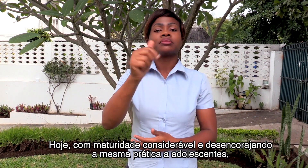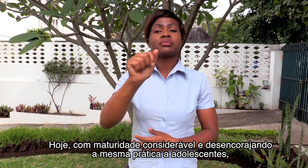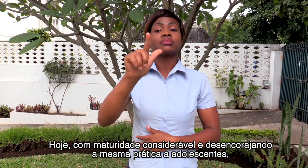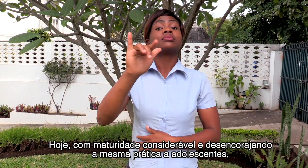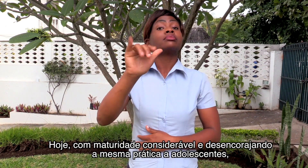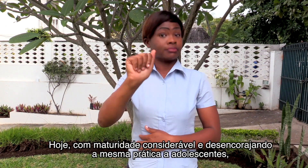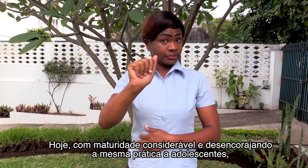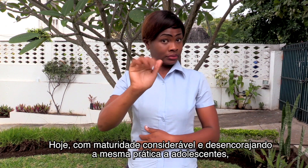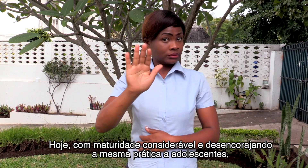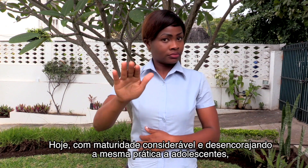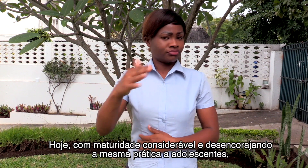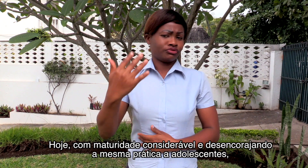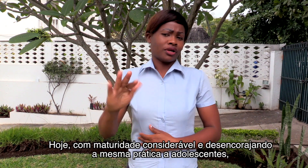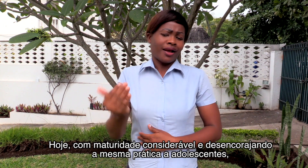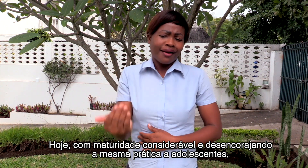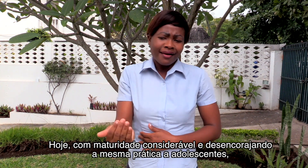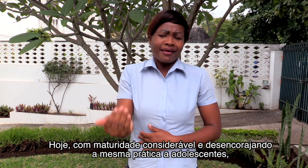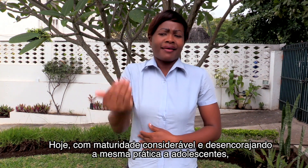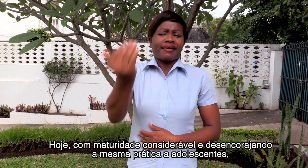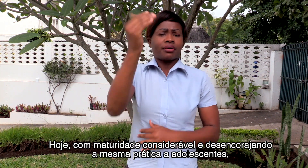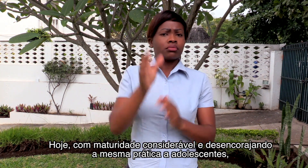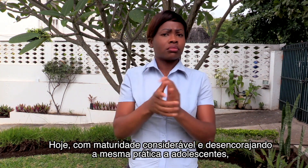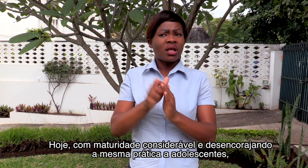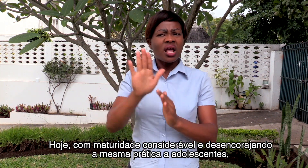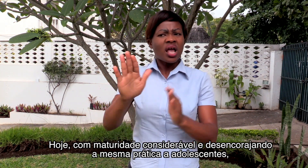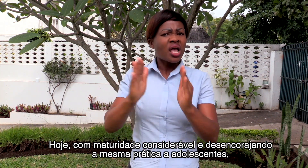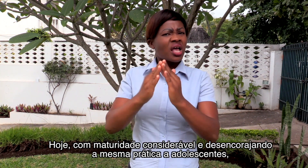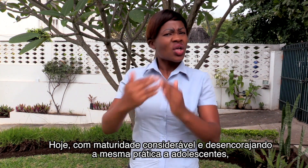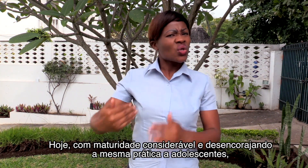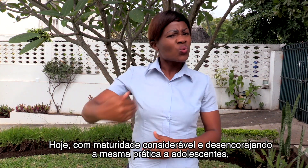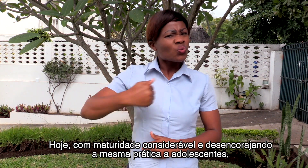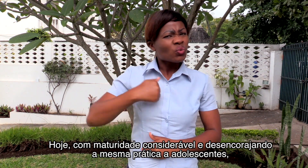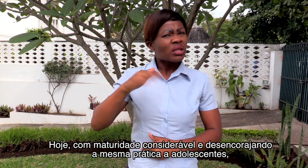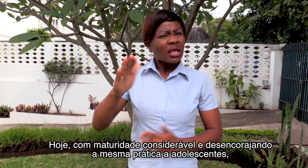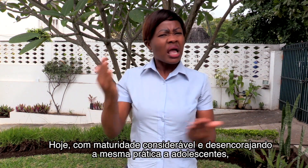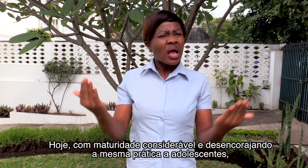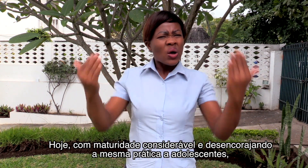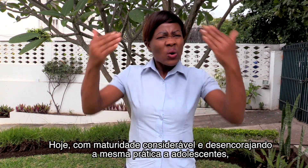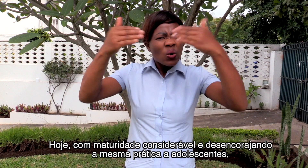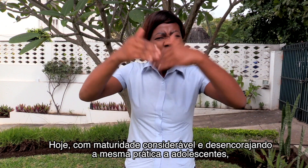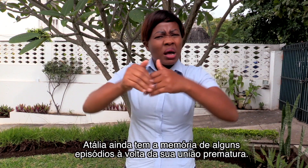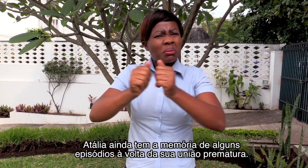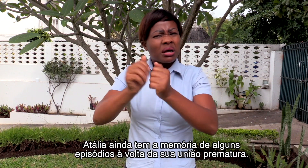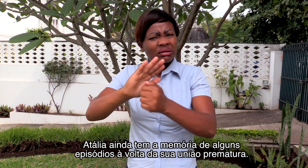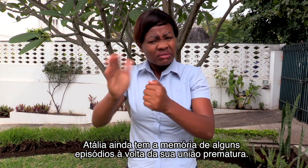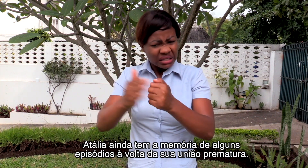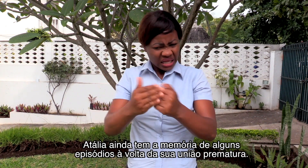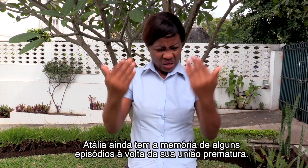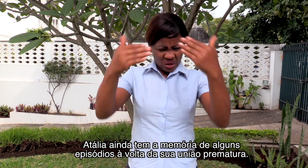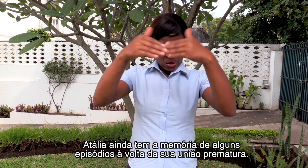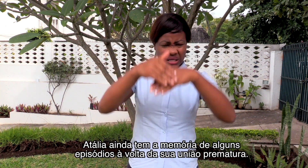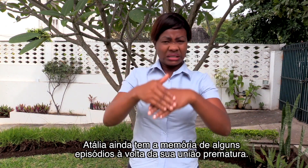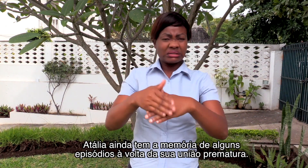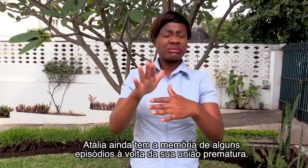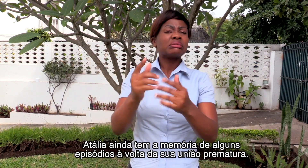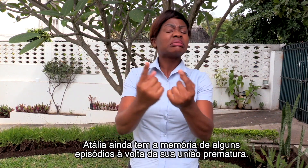Hoje, com maturidade considerável e desencorajando a mesma prática a adolescentes, a Atália ainda